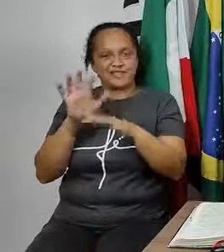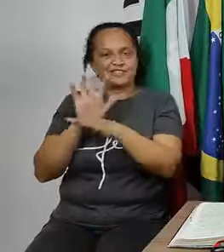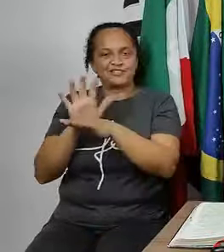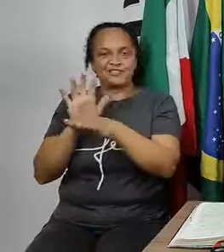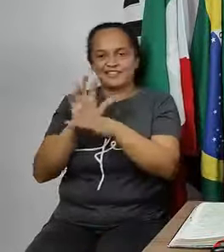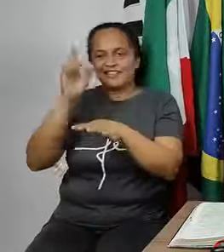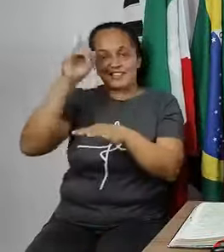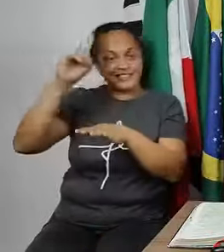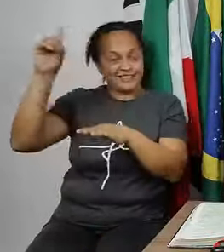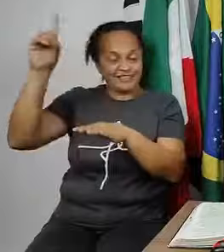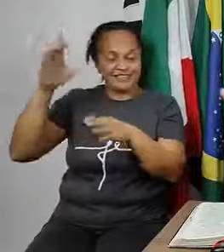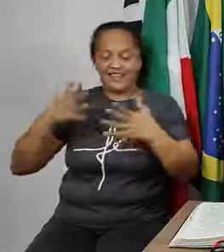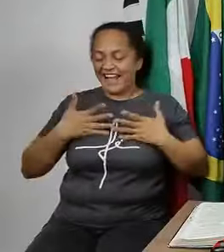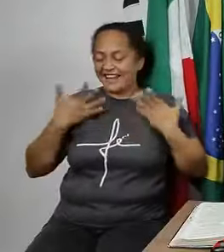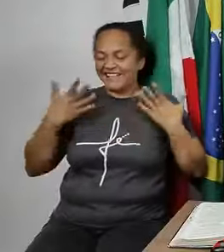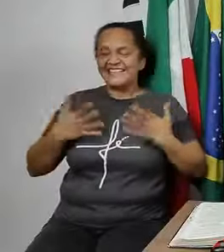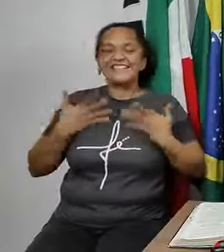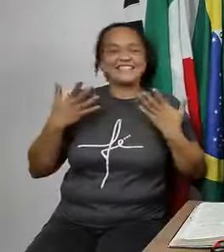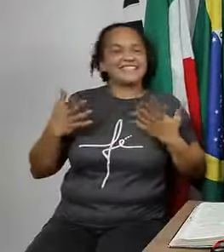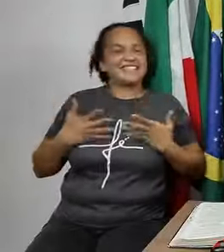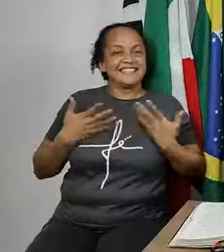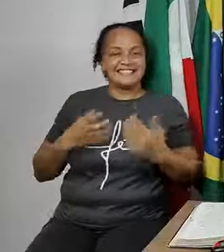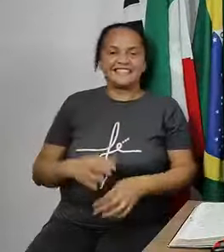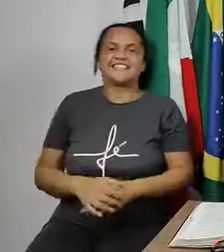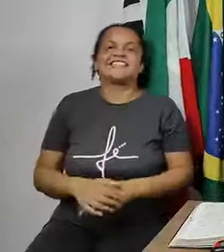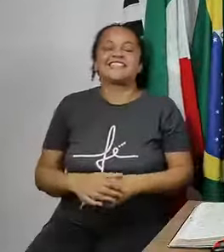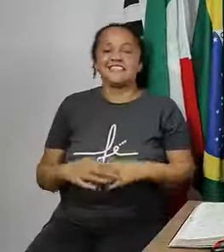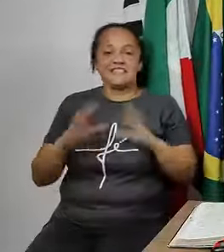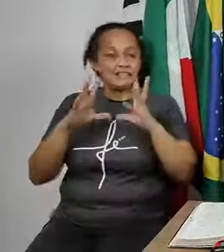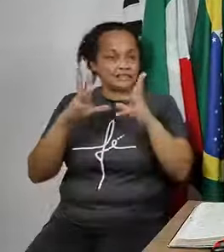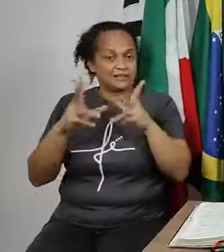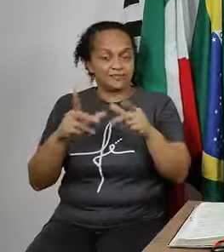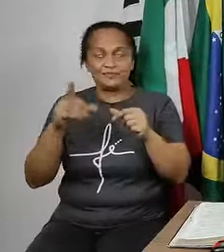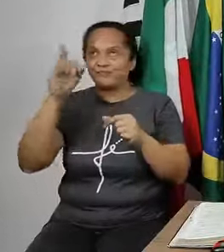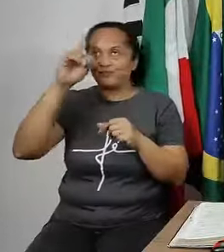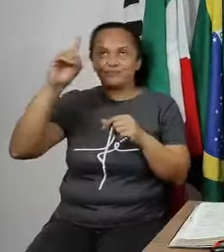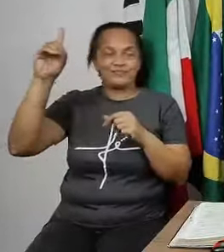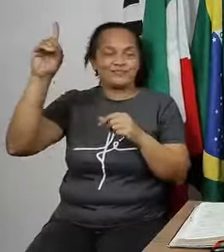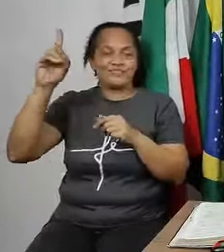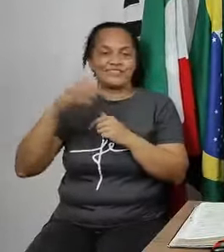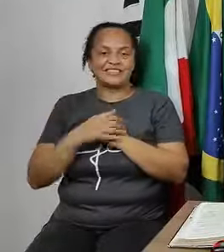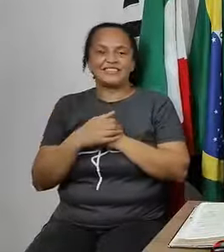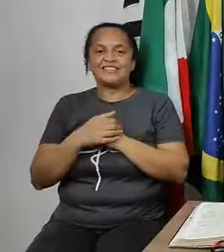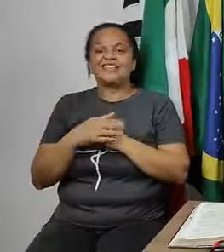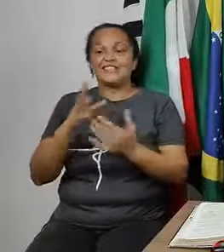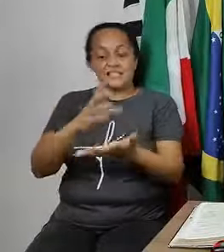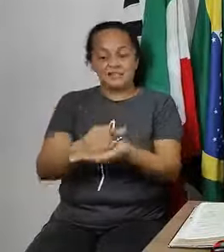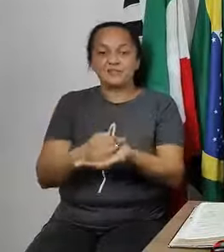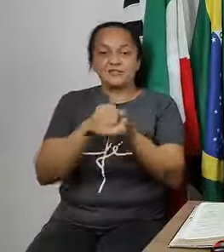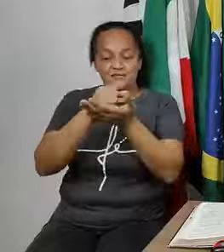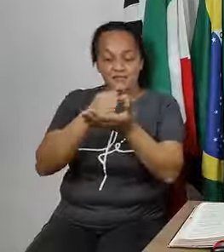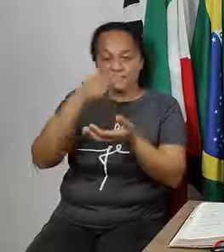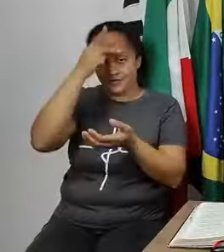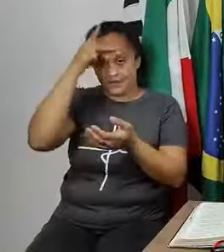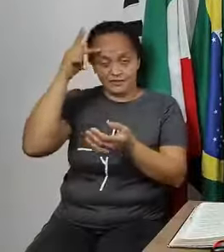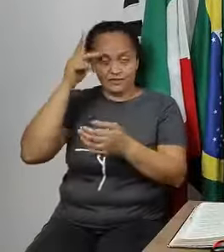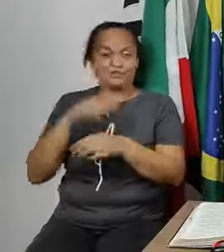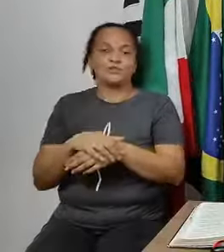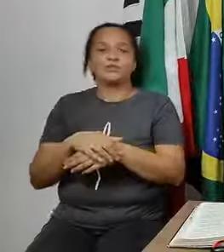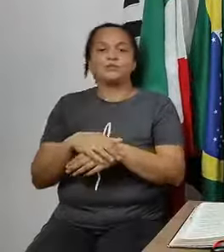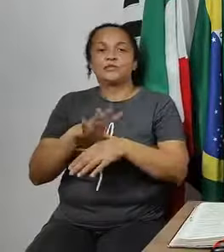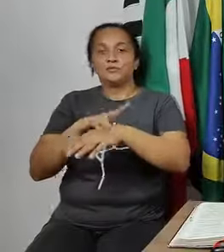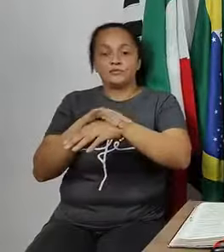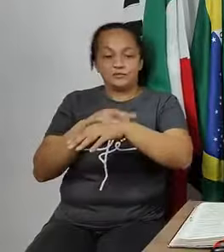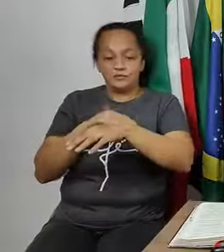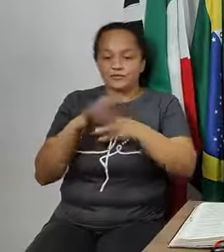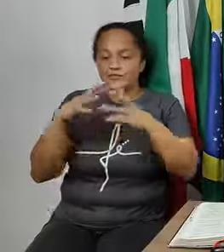um canal, ser um instrumento de Deus, para pregar o Evangelho, a salvar vidas, curar enfermos,